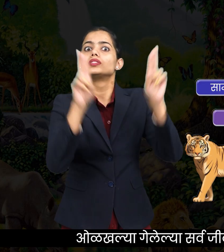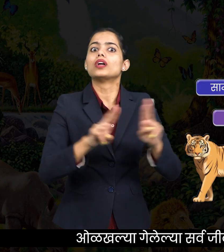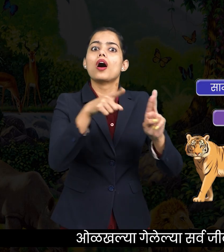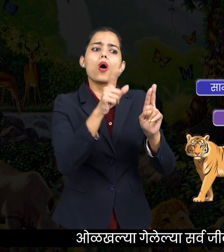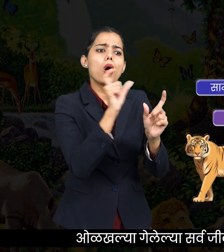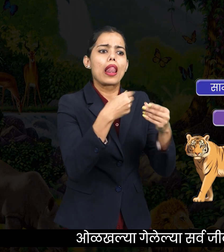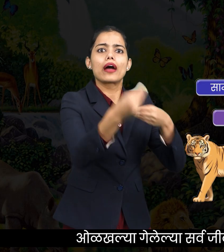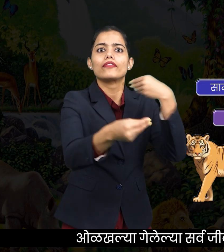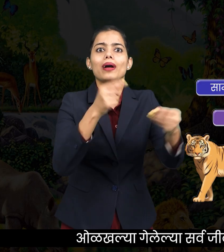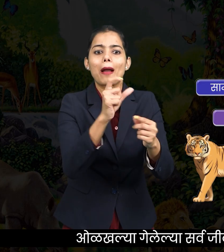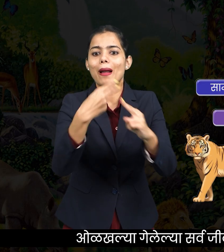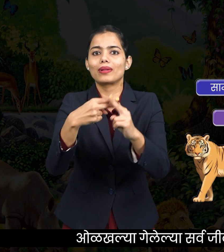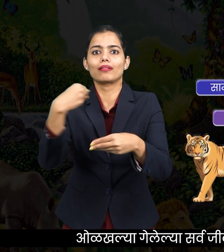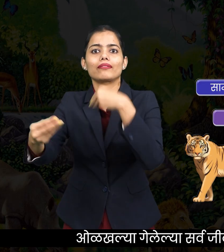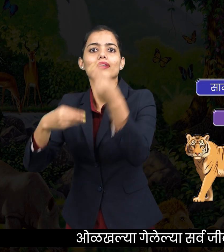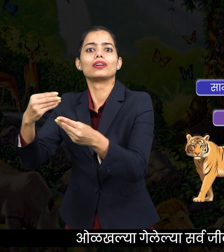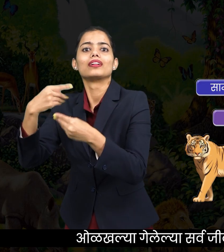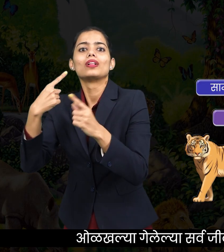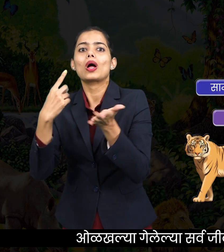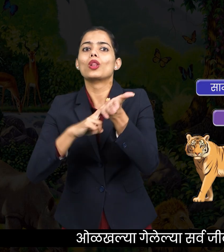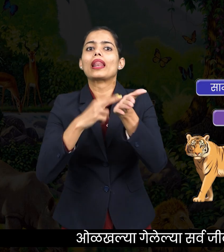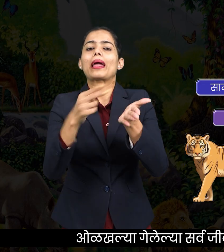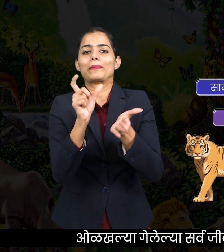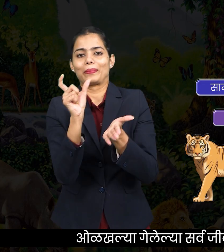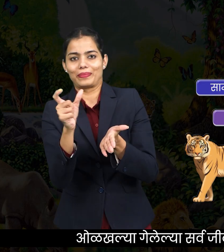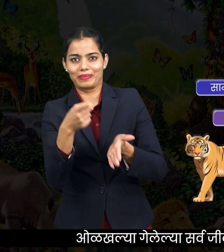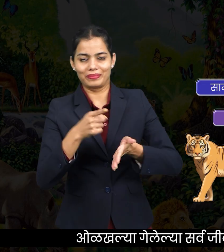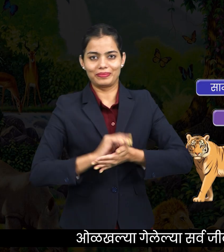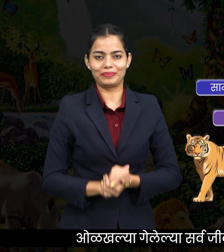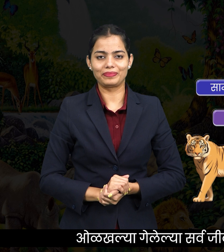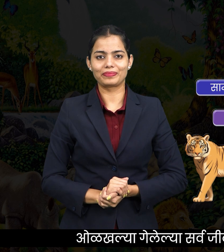जीवांना द्विपदी नाव देण्यात आले आहे.